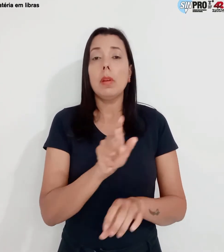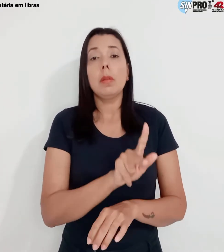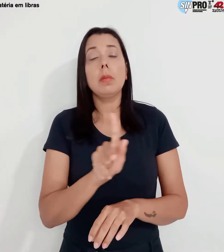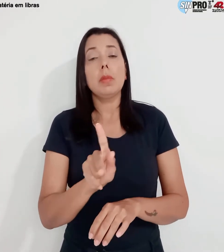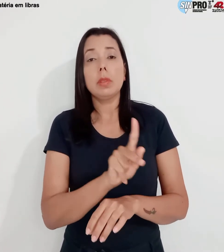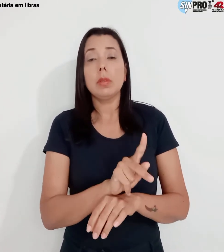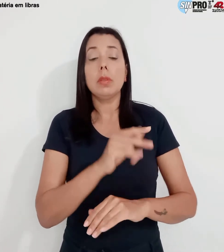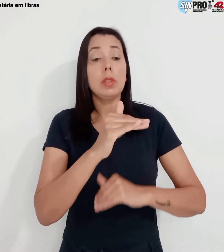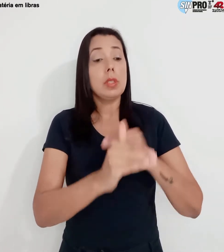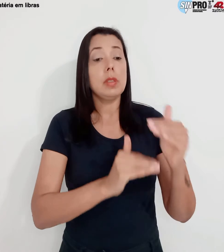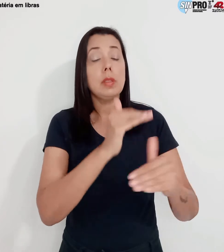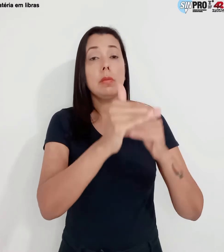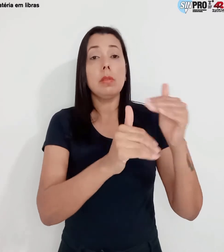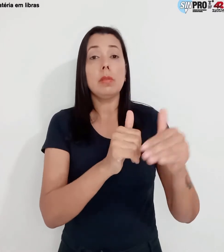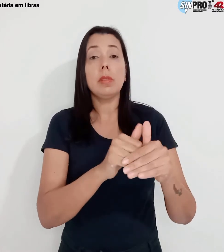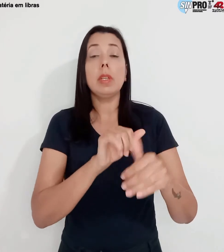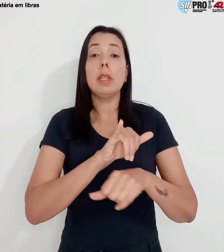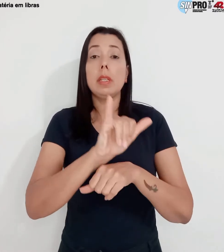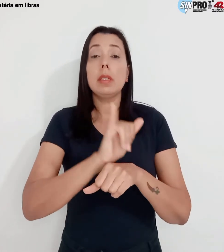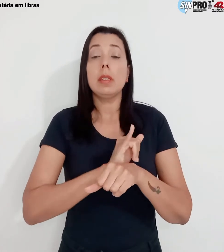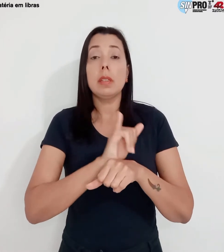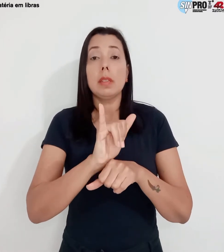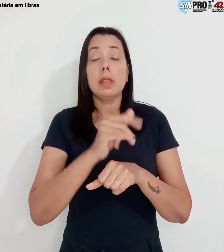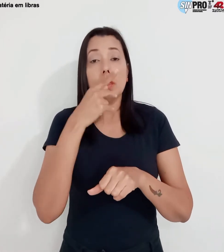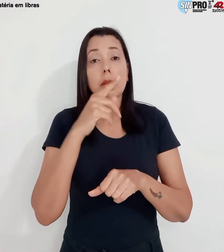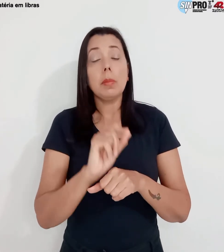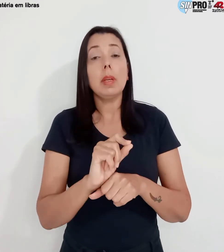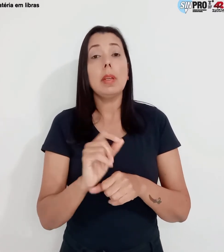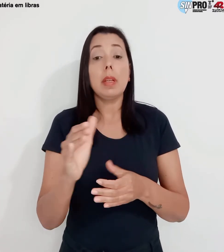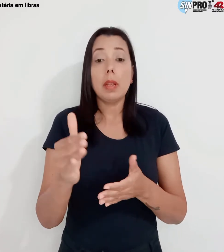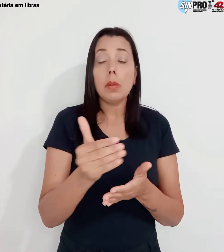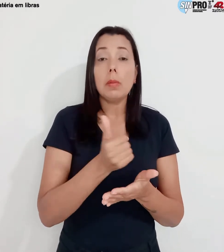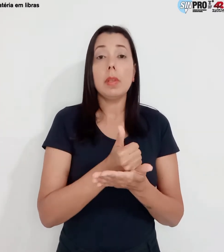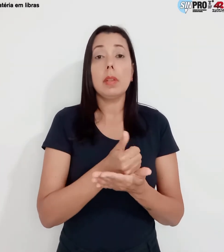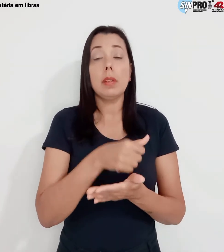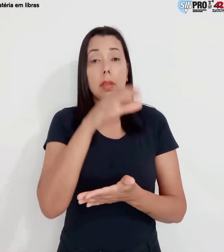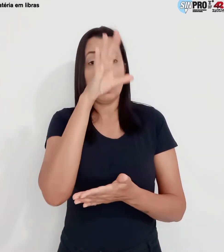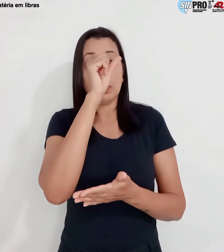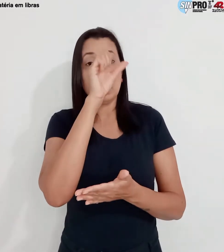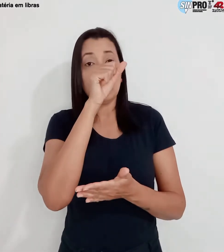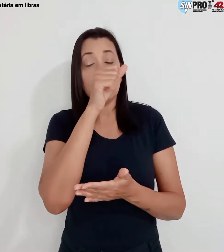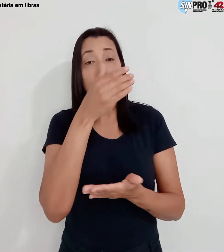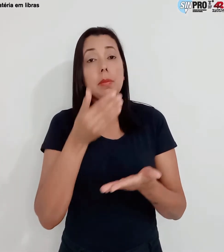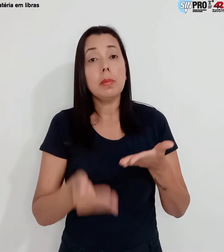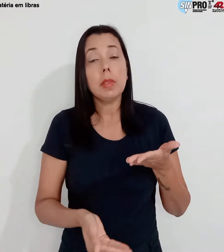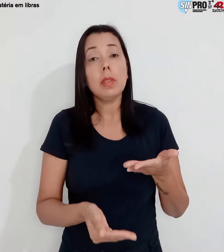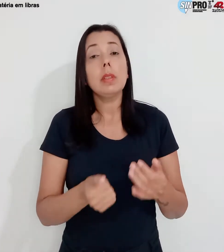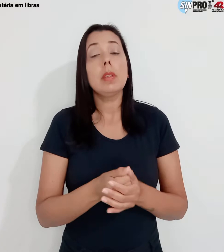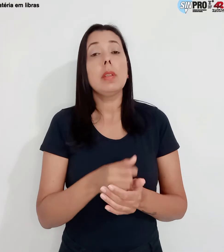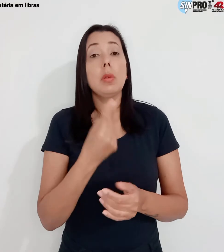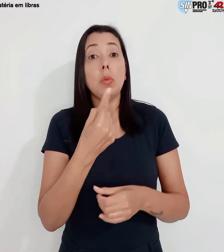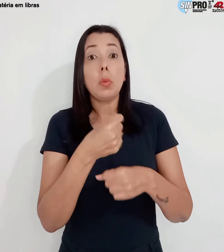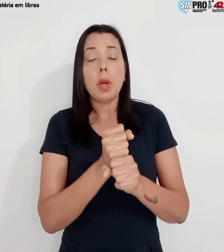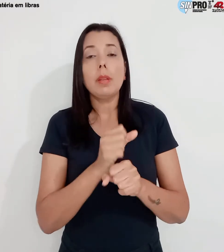professores, desenvolver estratégias para recuperar a aprendizagem perdida em um ano de